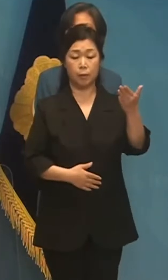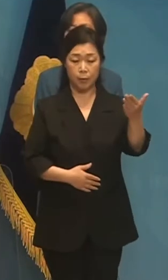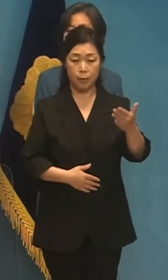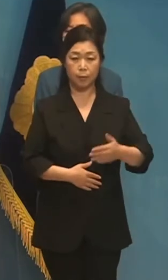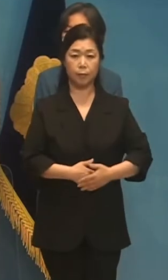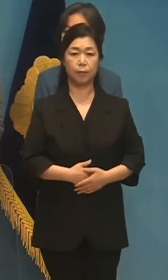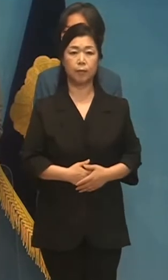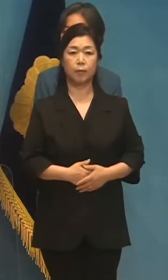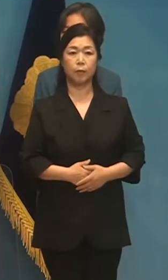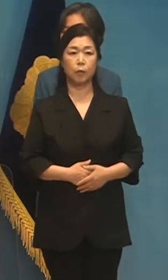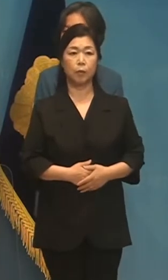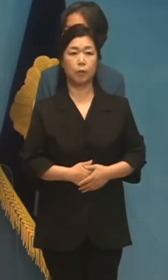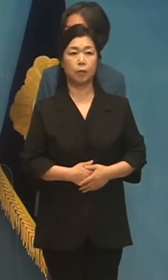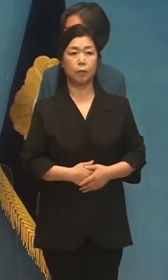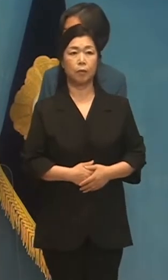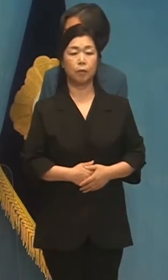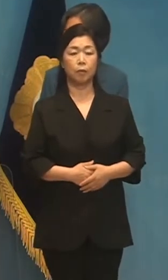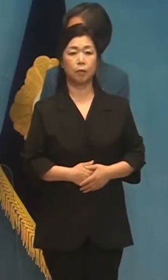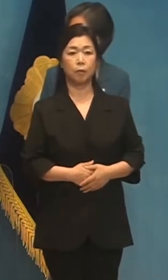하겠습니다.